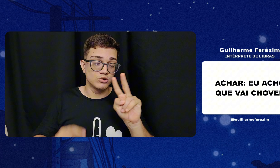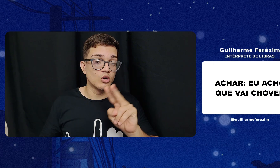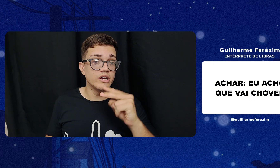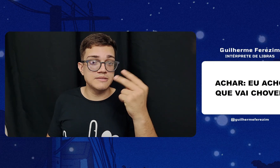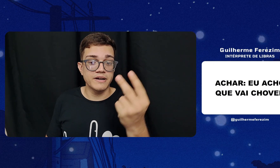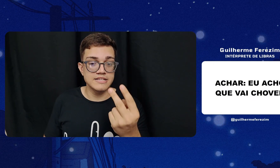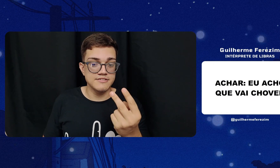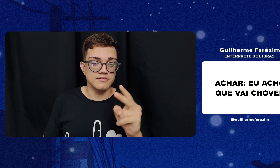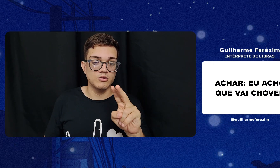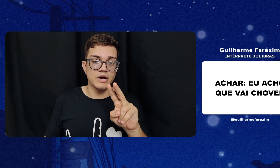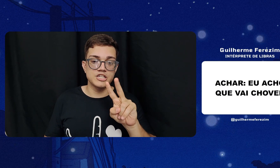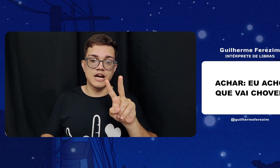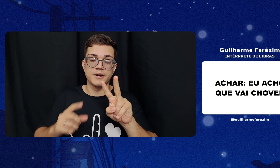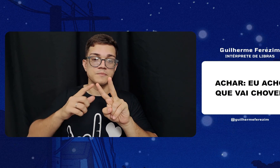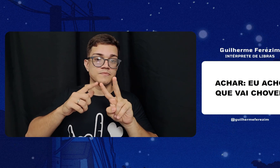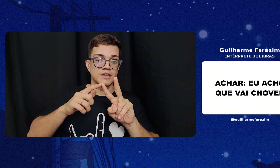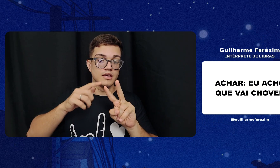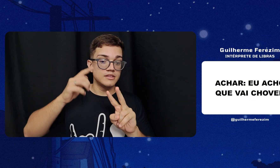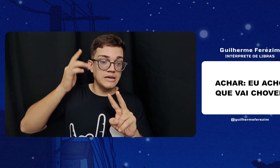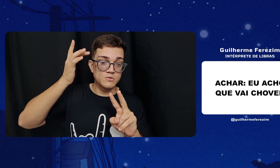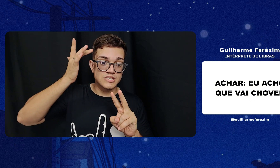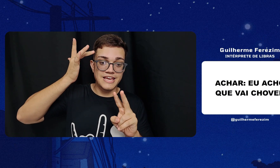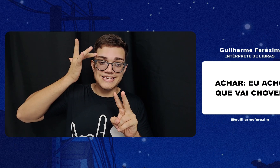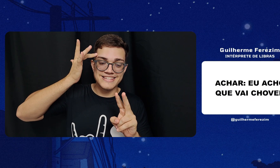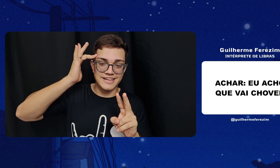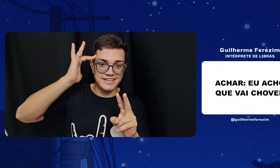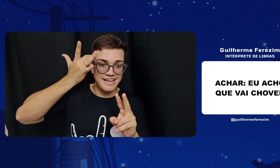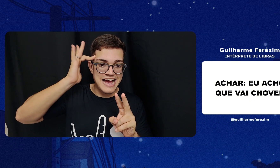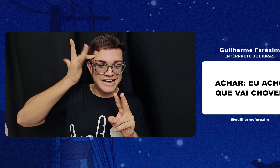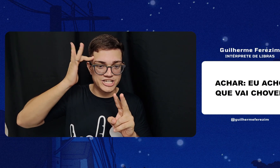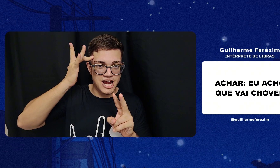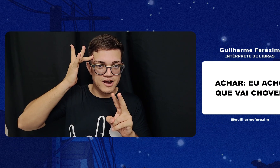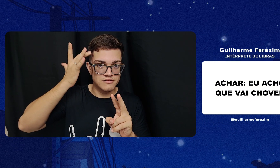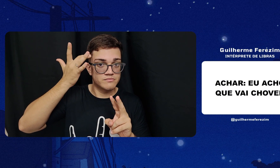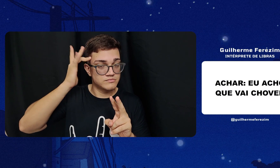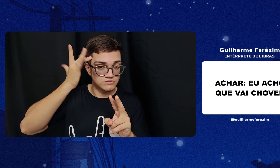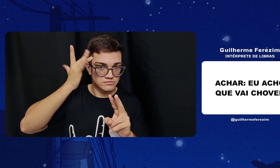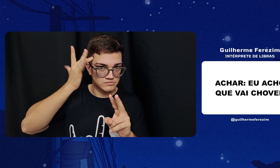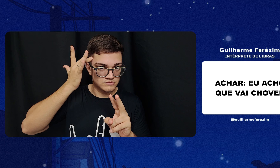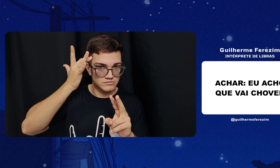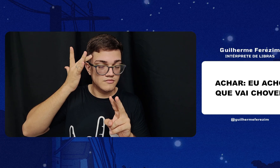bom? Dois para esse do achar. Temos esse aqui, achar.